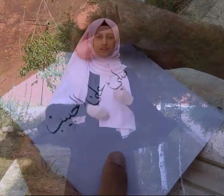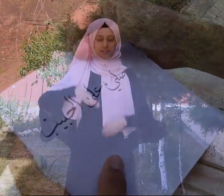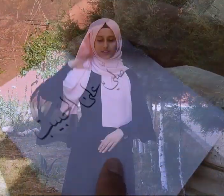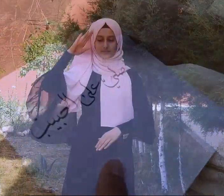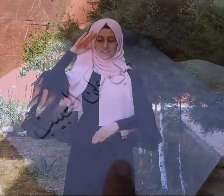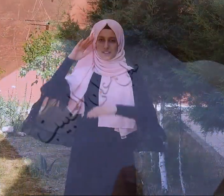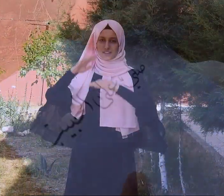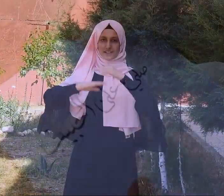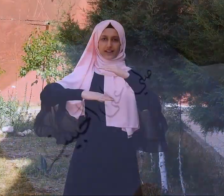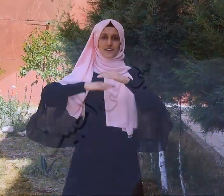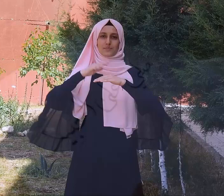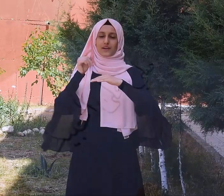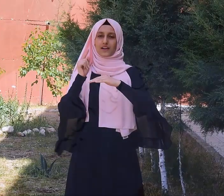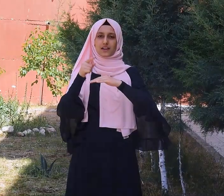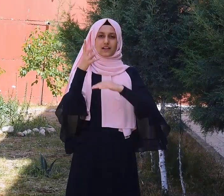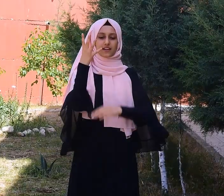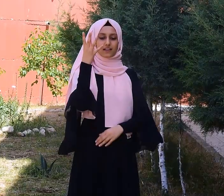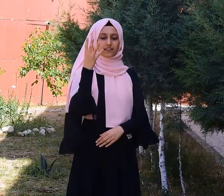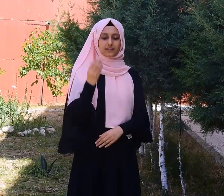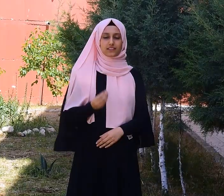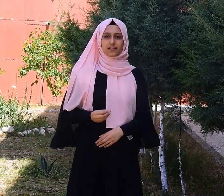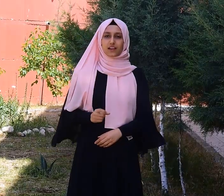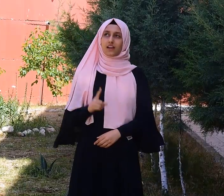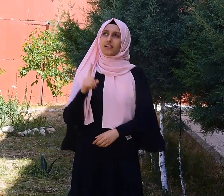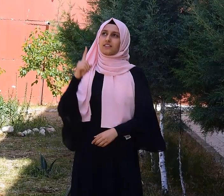Habib selam aleyke.